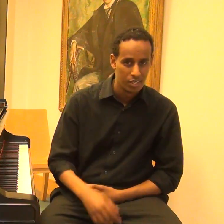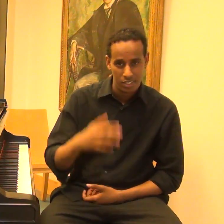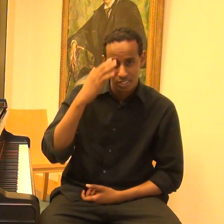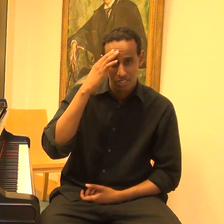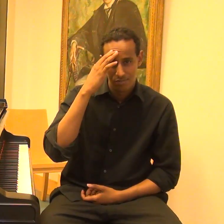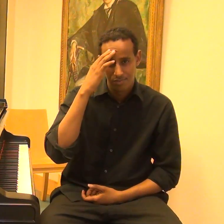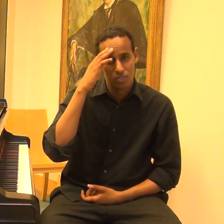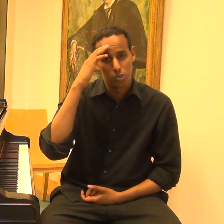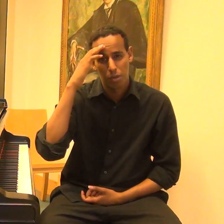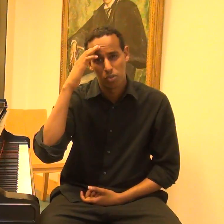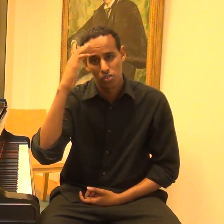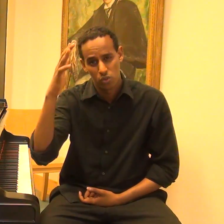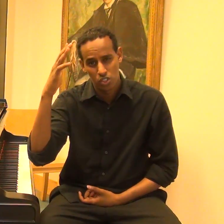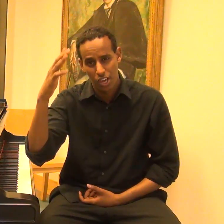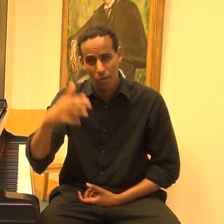nos vemos